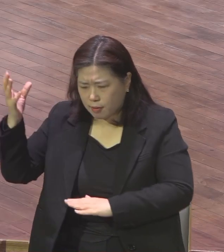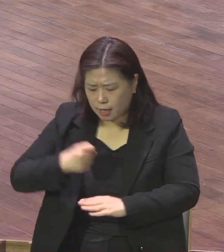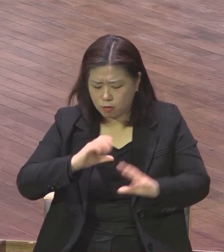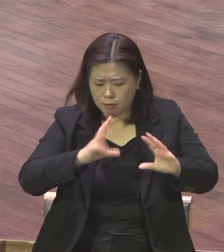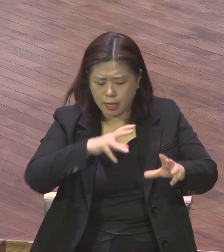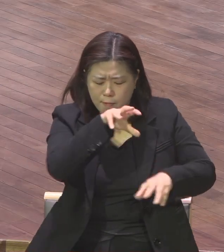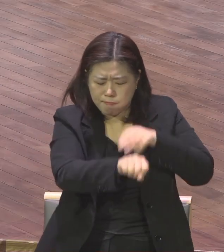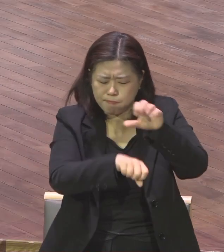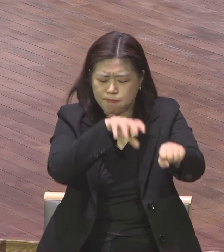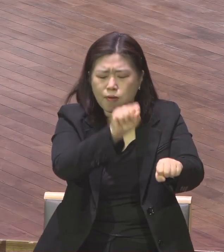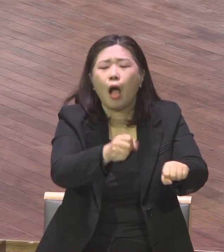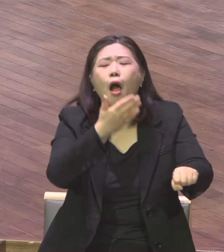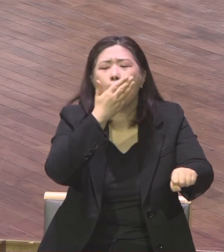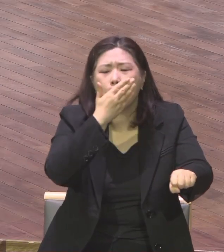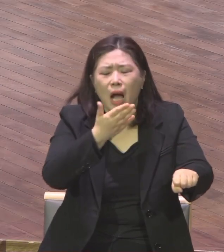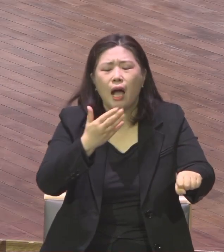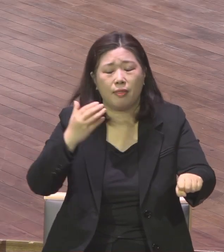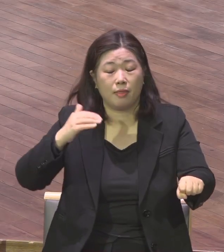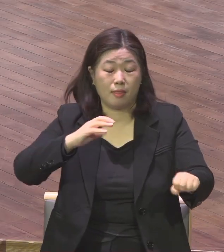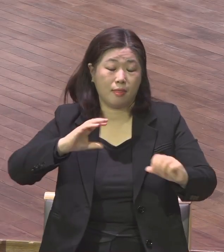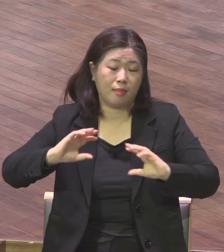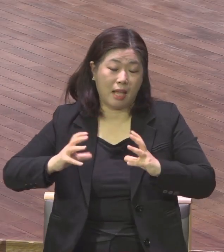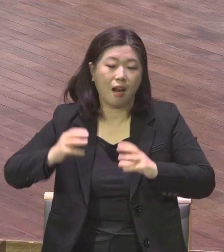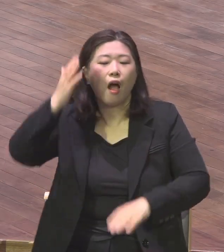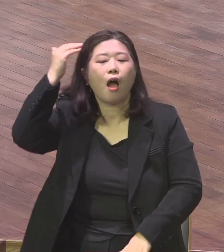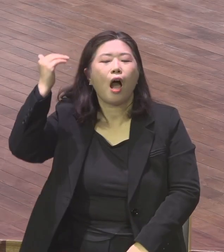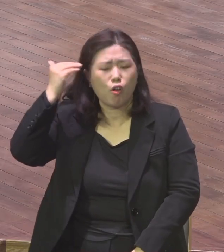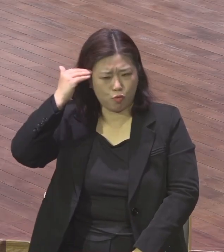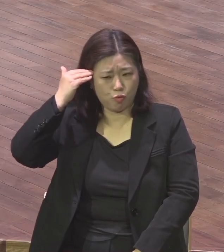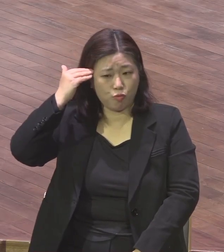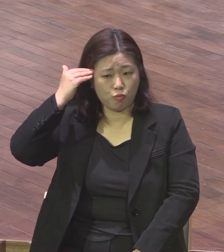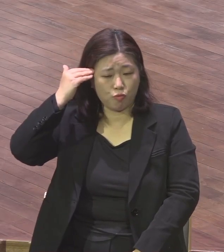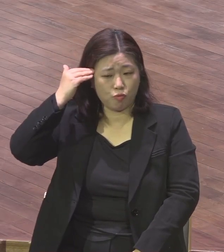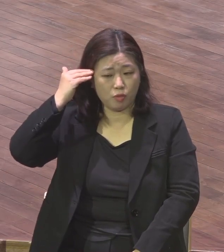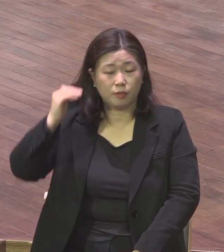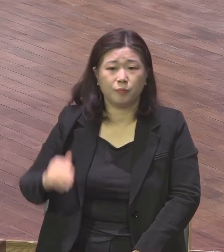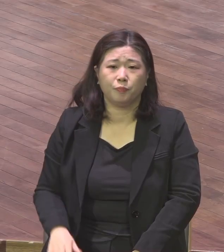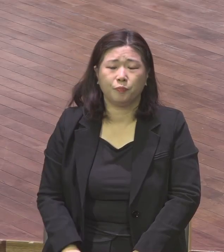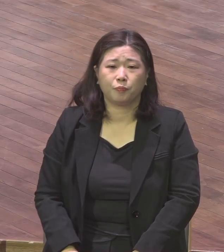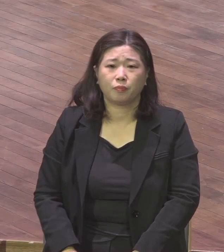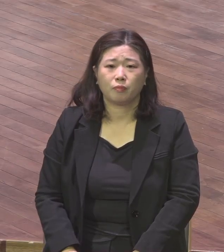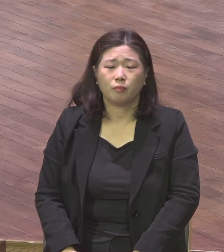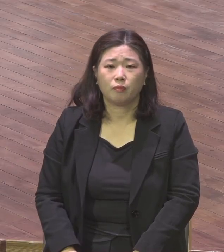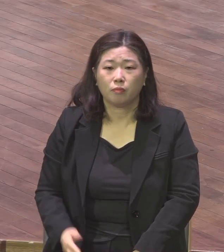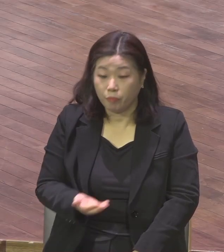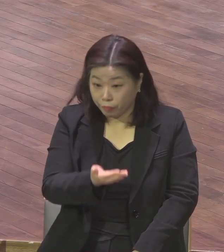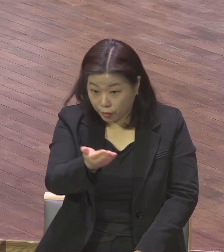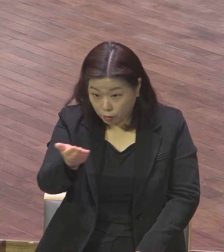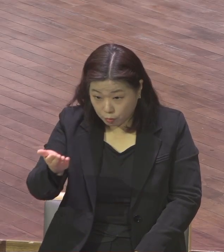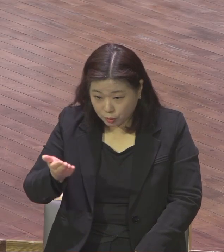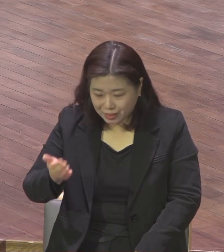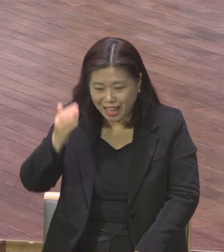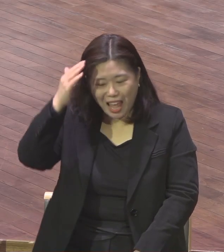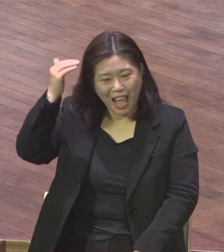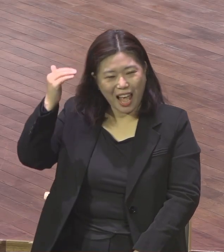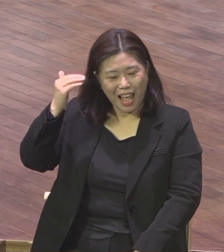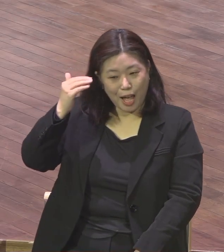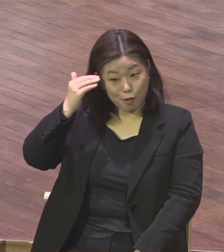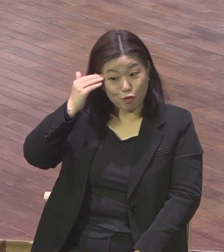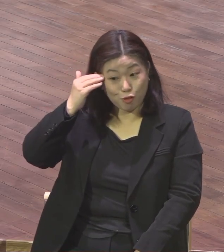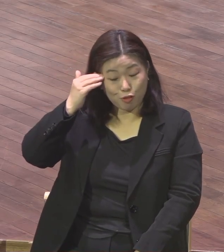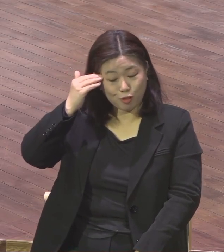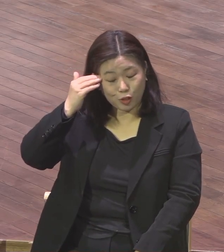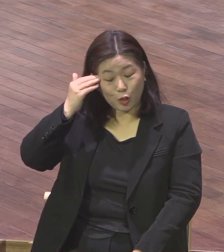민족입니다. 지금요 우리나라 어느 수준이냐, 전 세계 선교사들이 파송되어